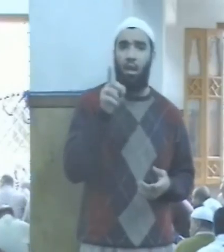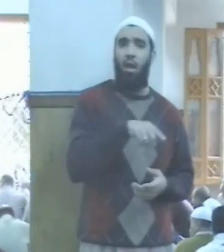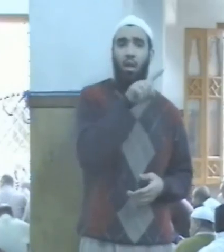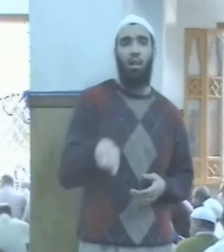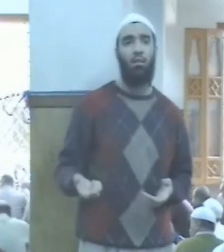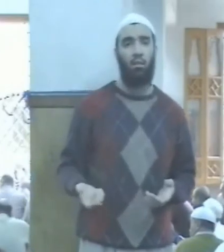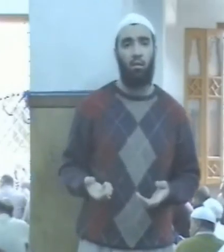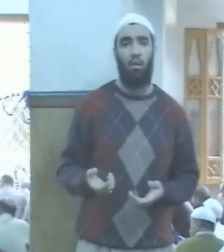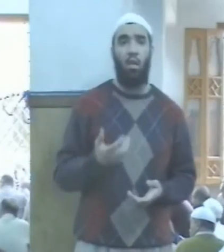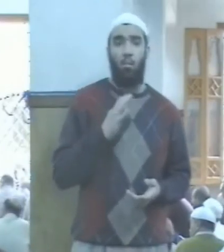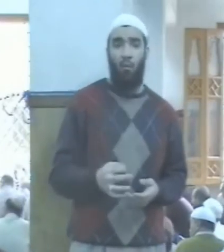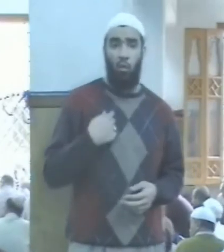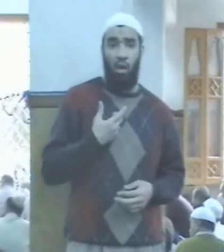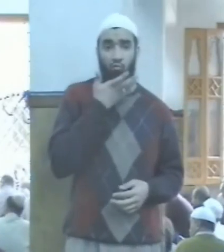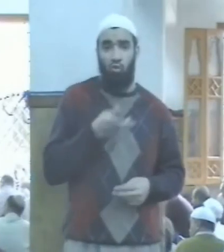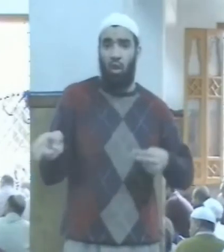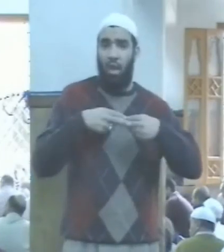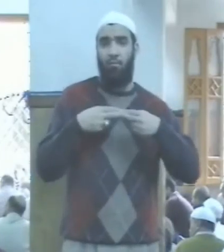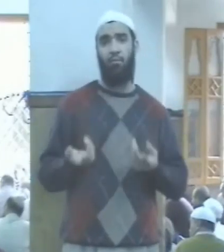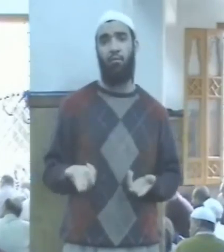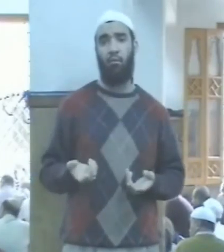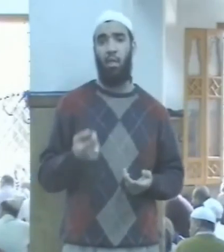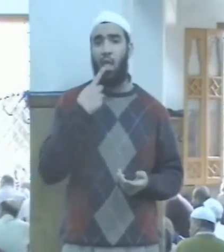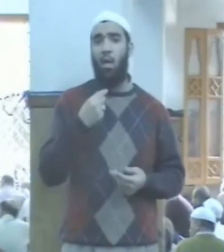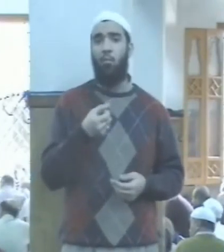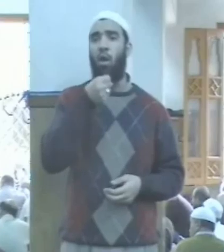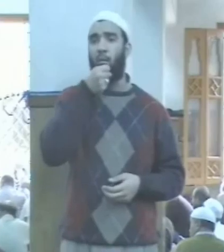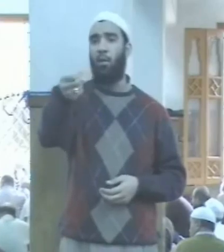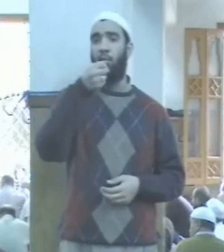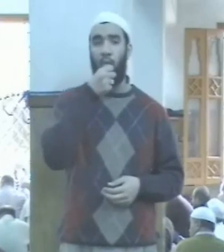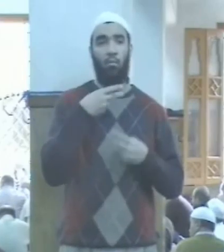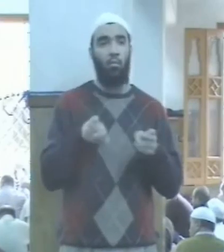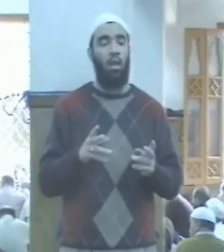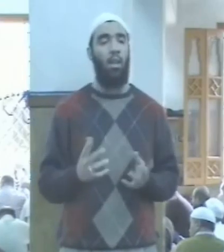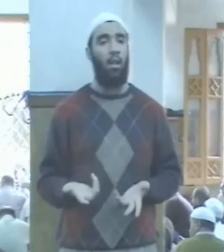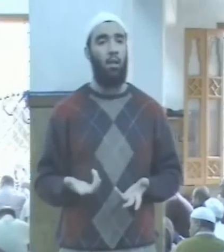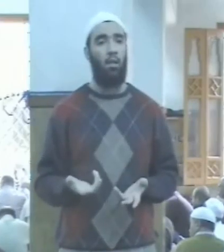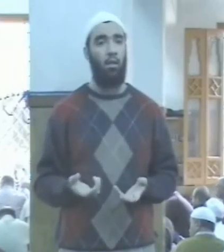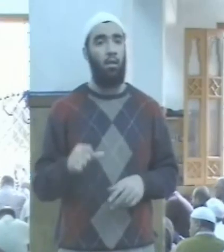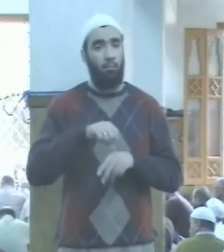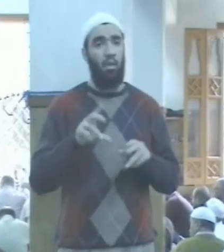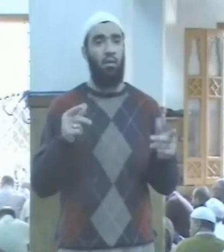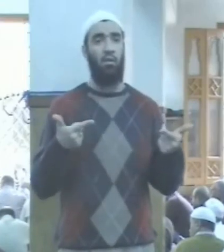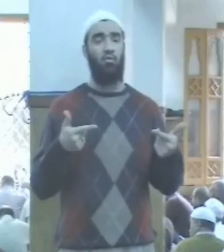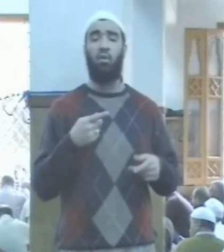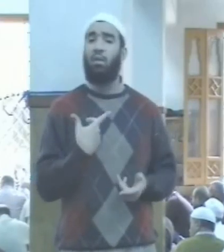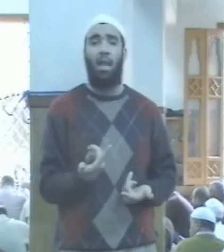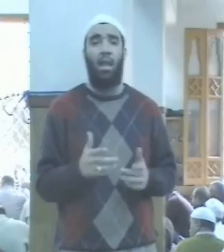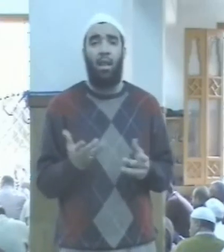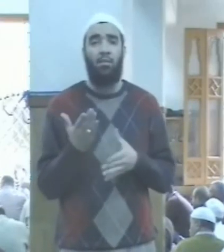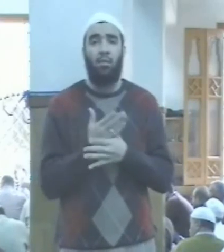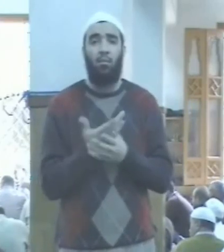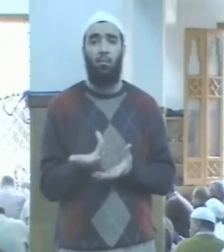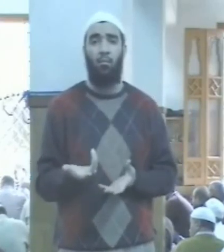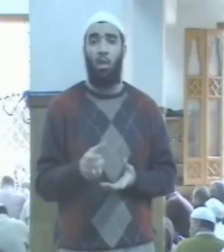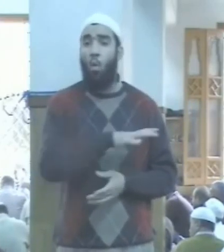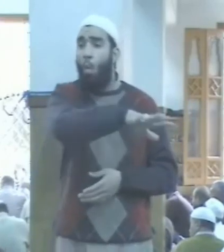ثم إذا لم يستطع المرء أن ينكر بلسانه فلا